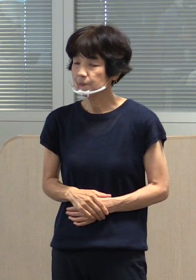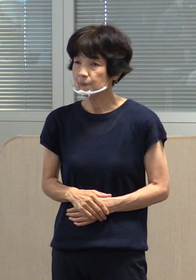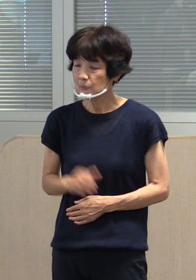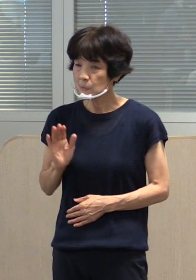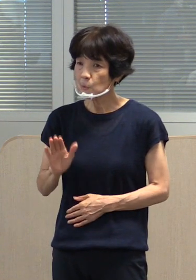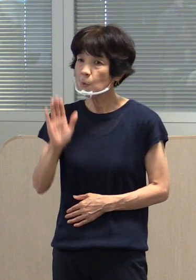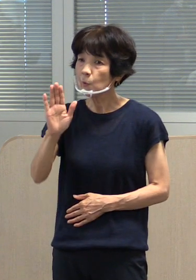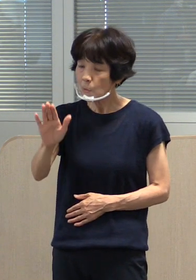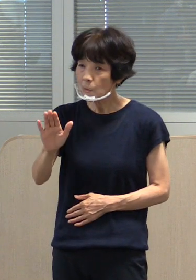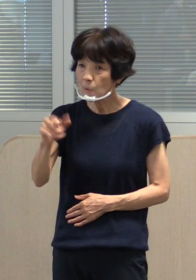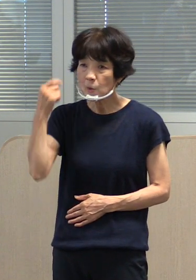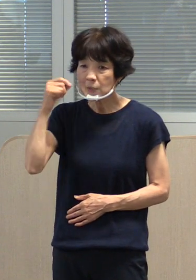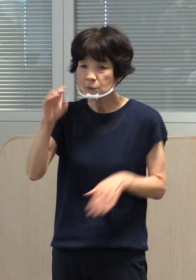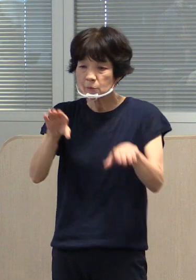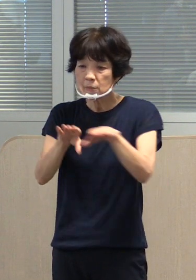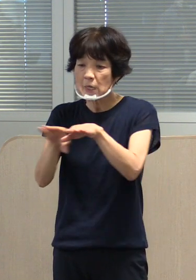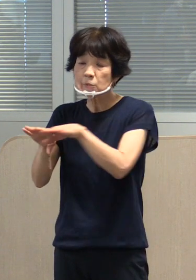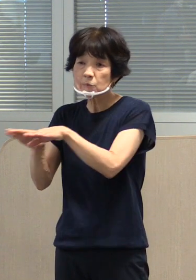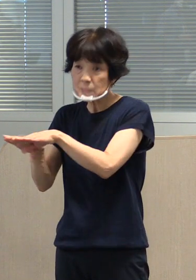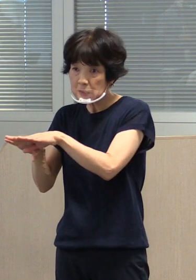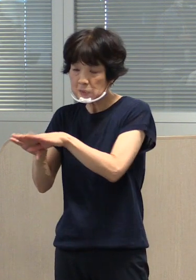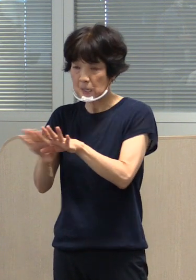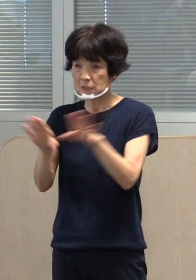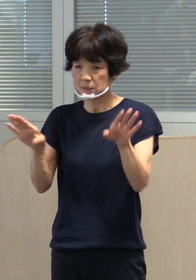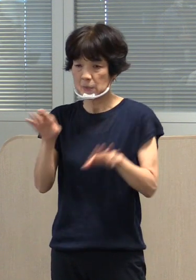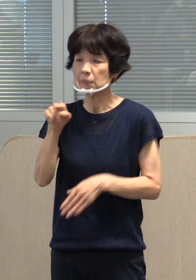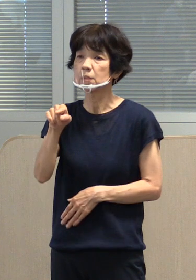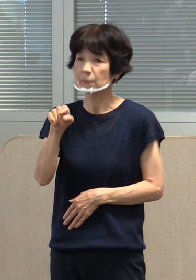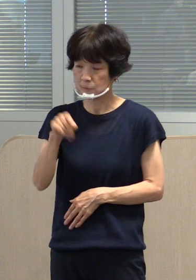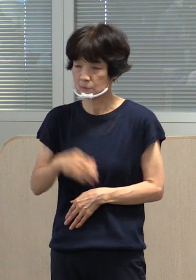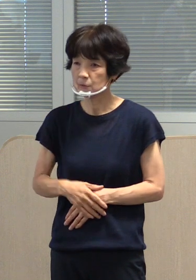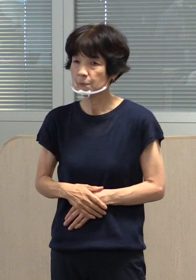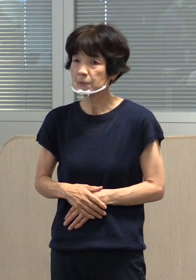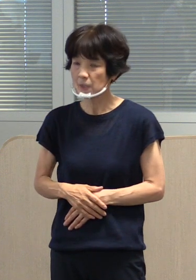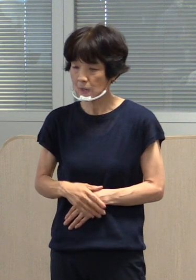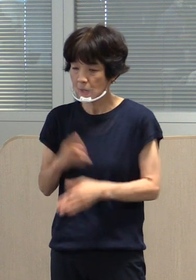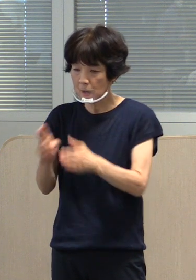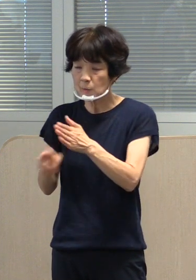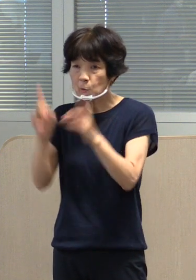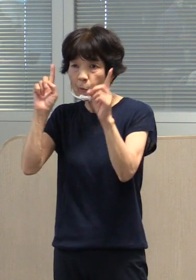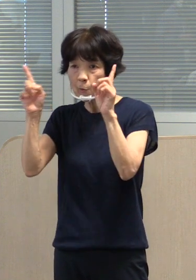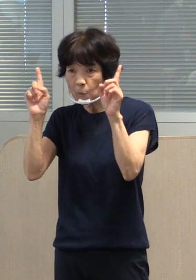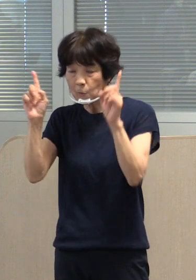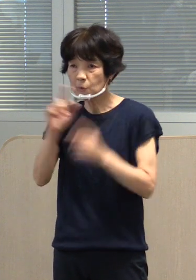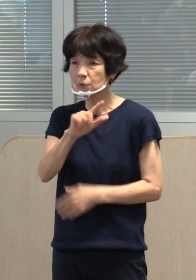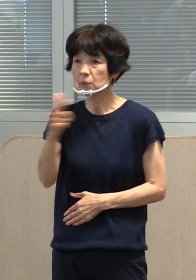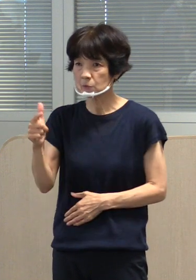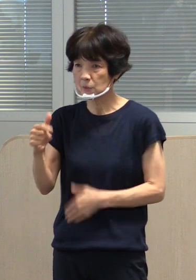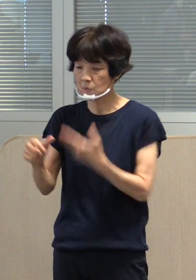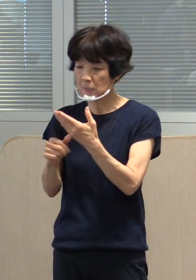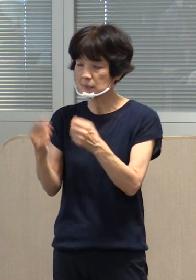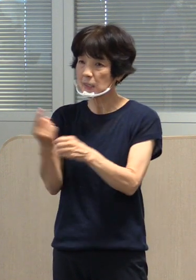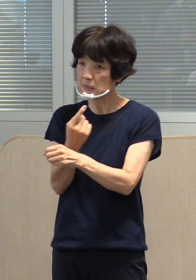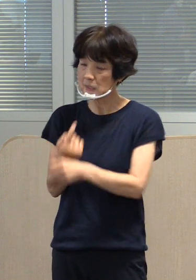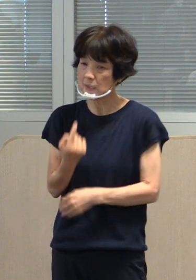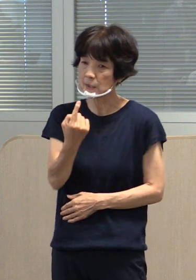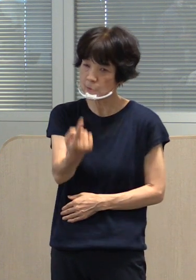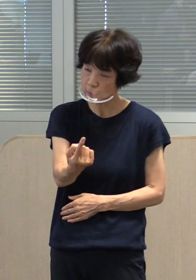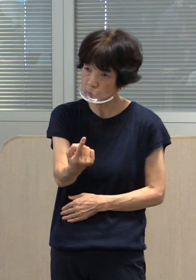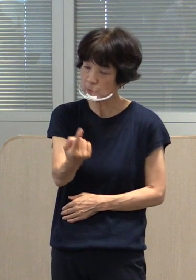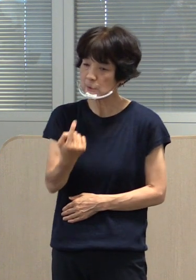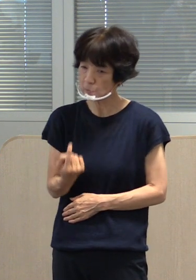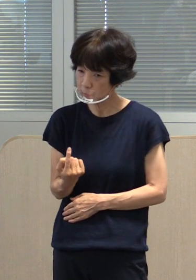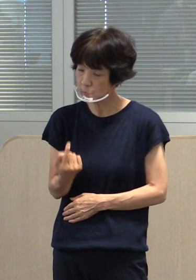今後、夏休みシーズンでありますので、旅行やレジャーなどの県外移動は